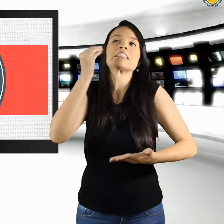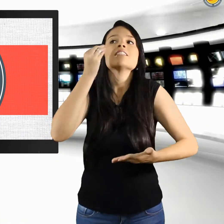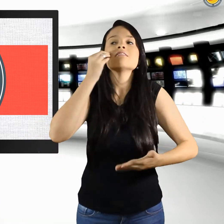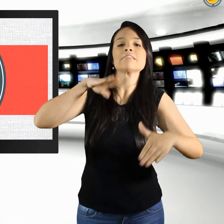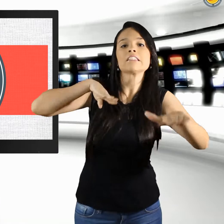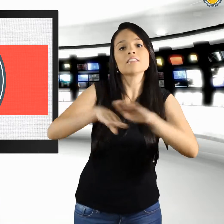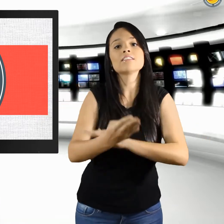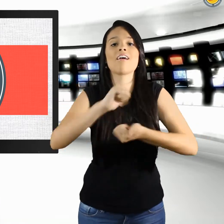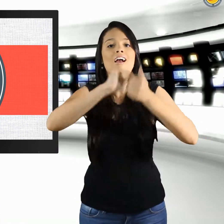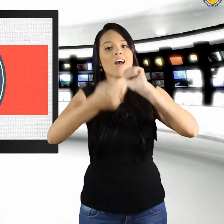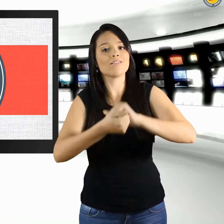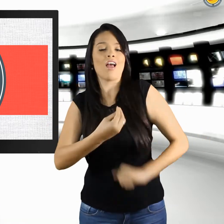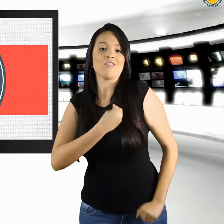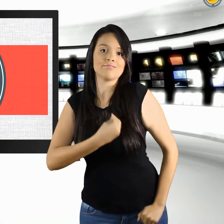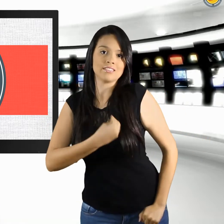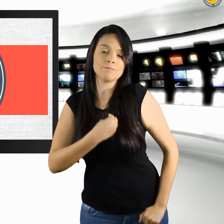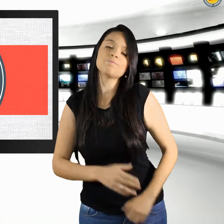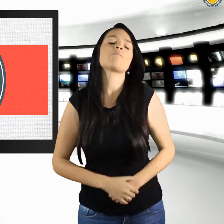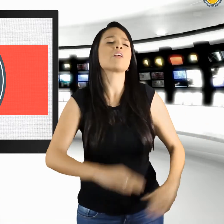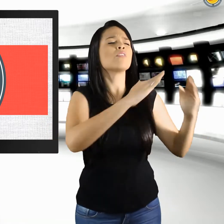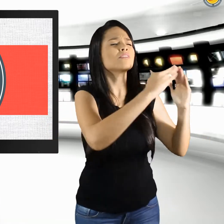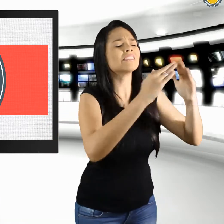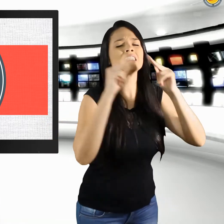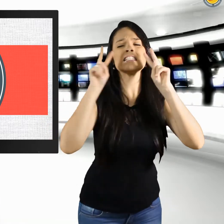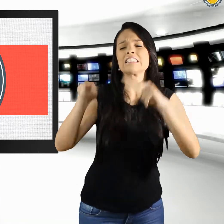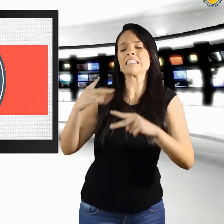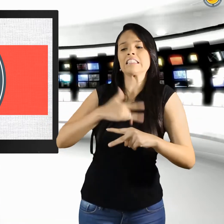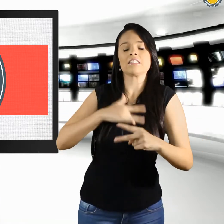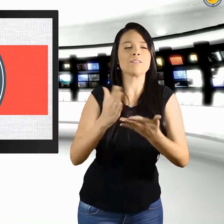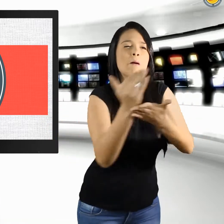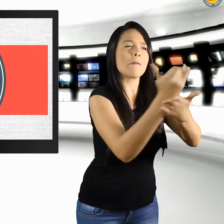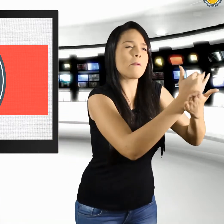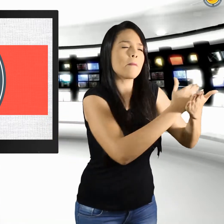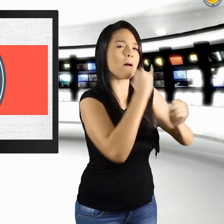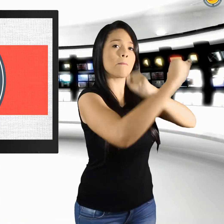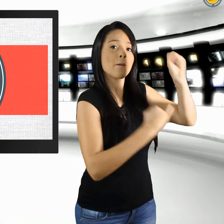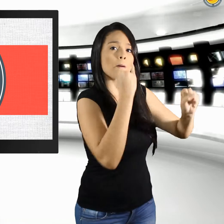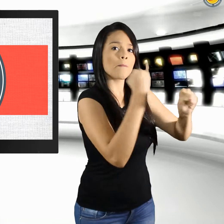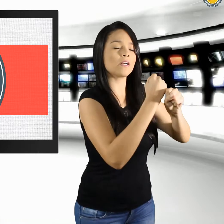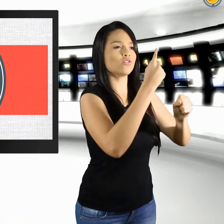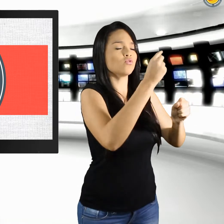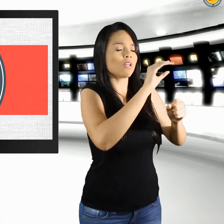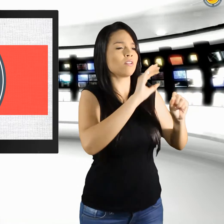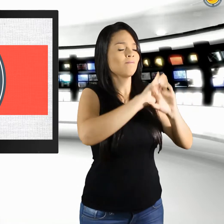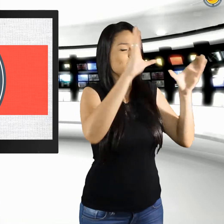adaptar à Nova Condição de vida através da Solidariedade de vizinhos foi organizado uma campanha de arrecadação online para cá